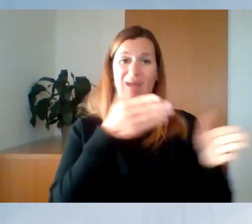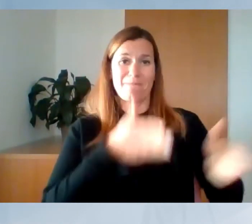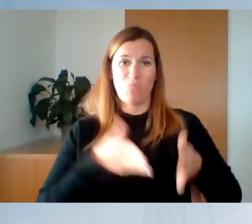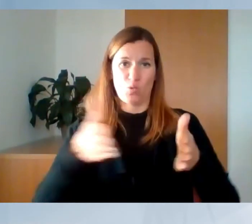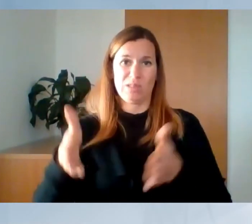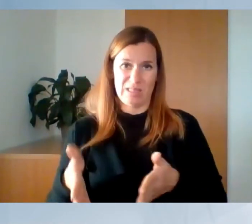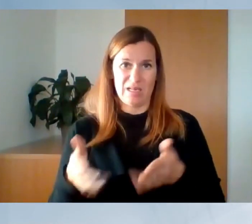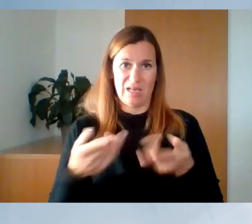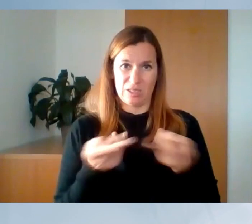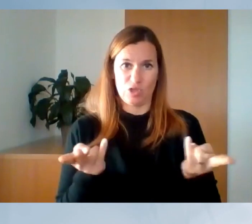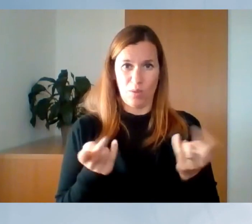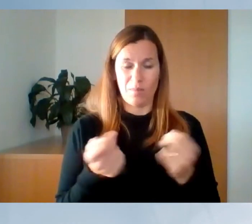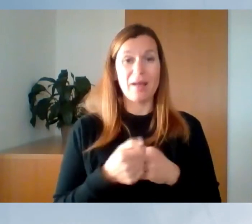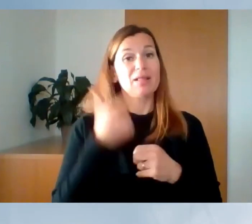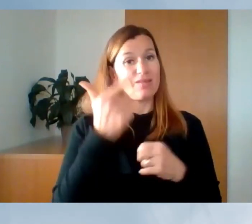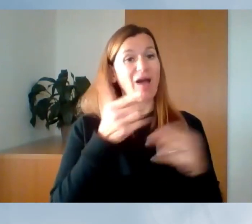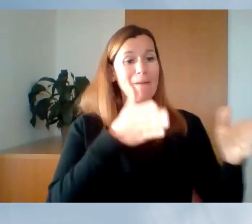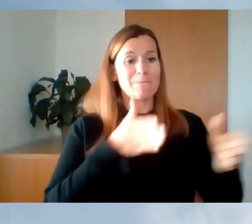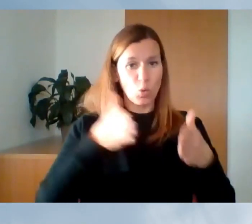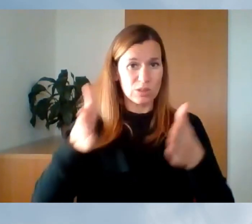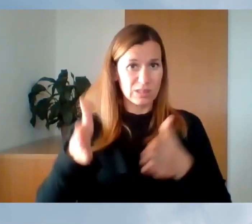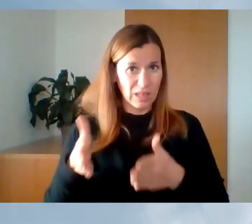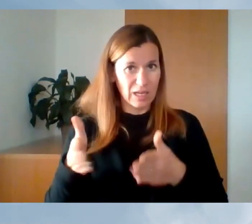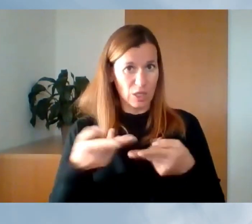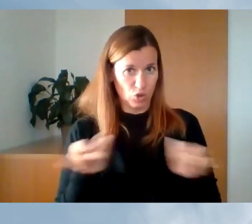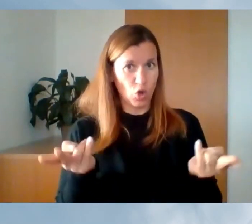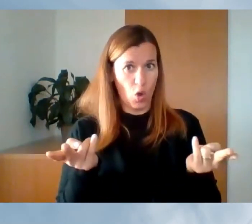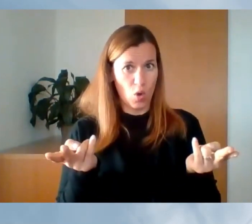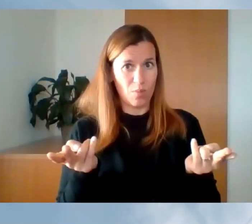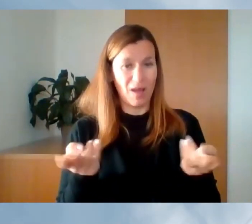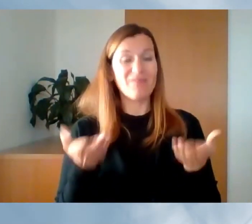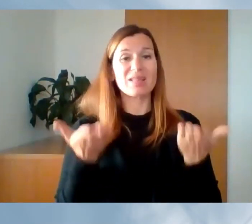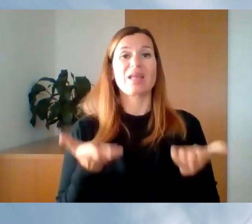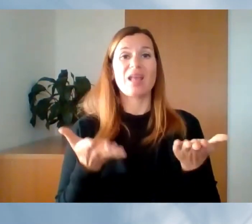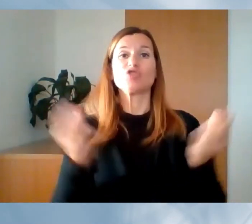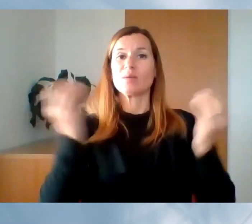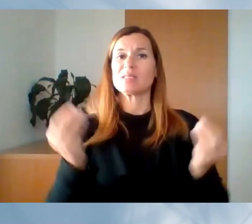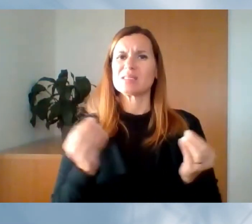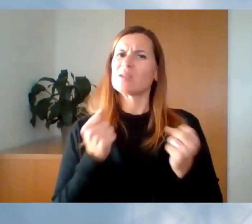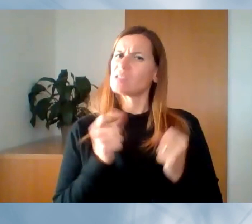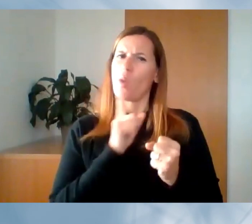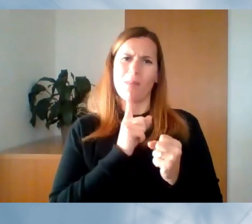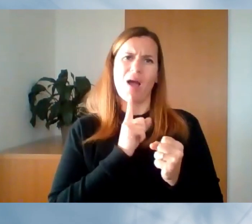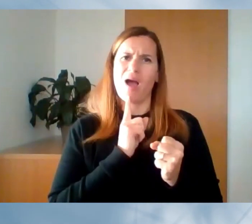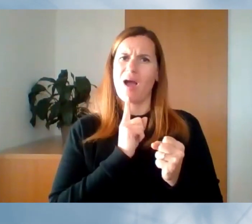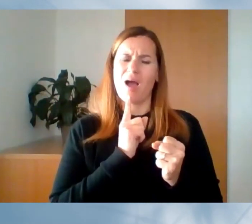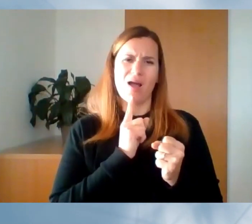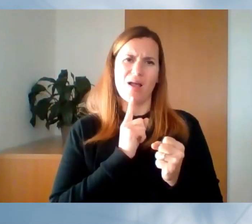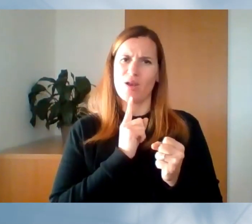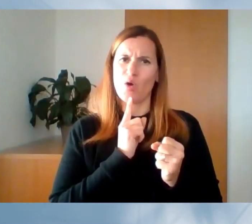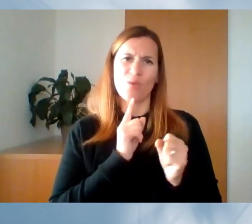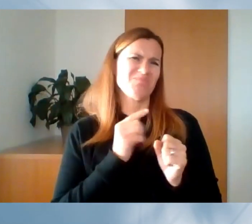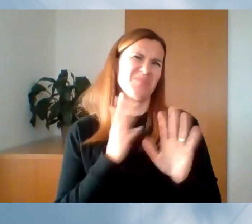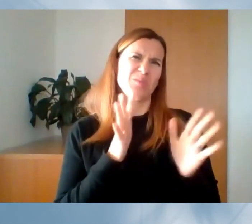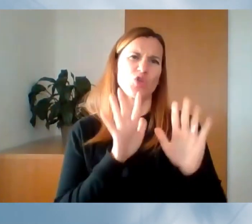kot 2-posteljno sobo. 2-posteljnih sob je pa v današnjem sistemu zelo